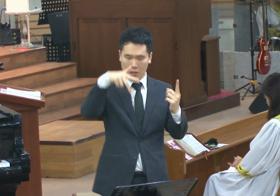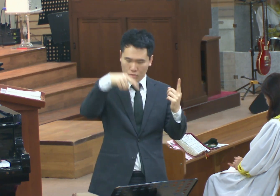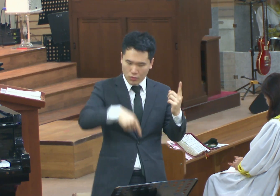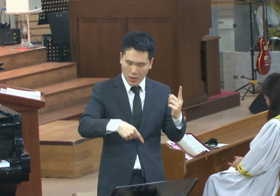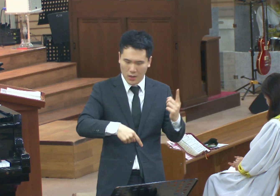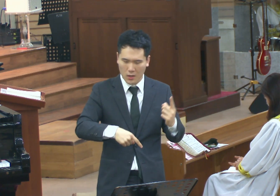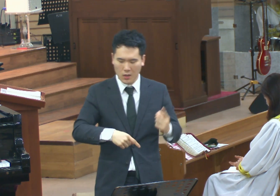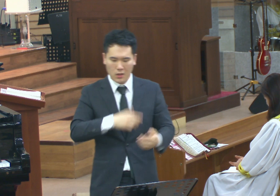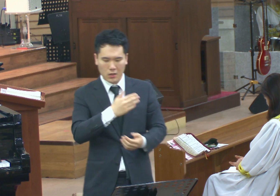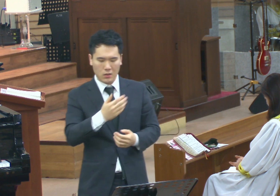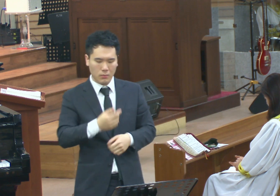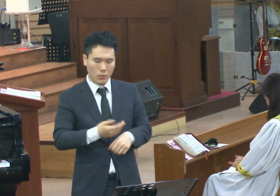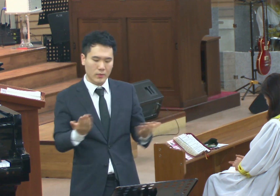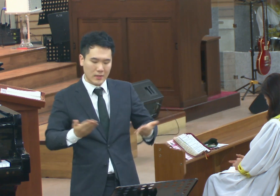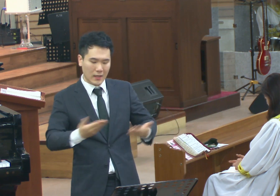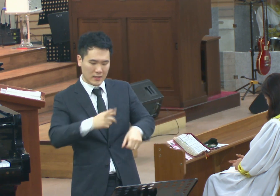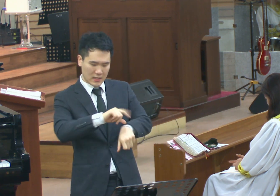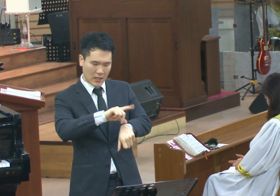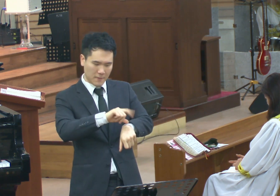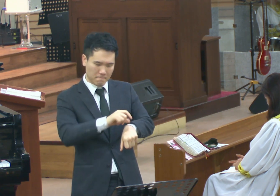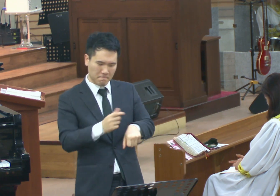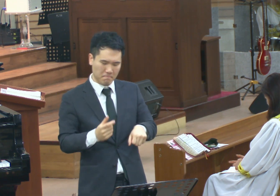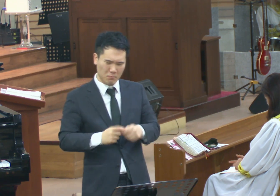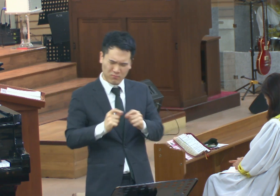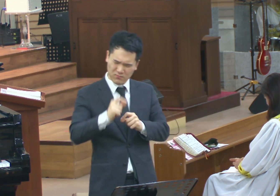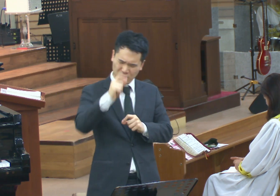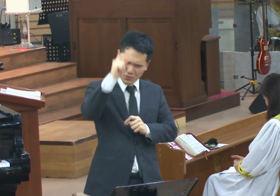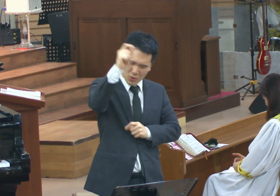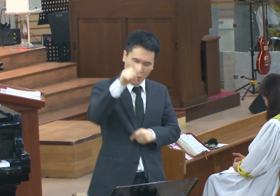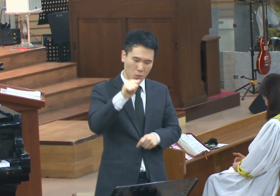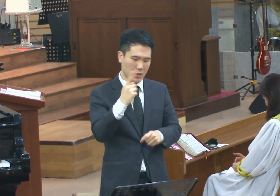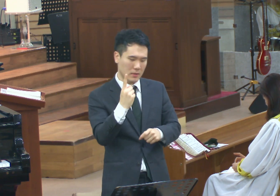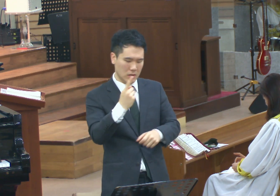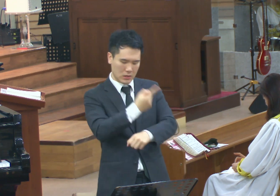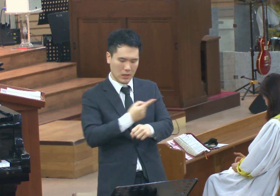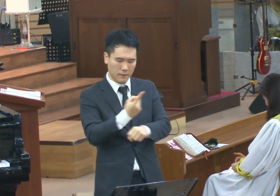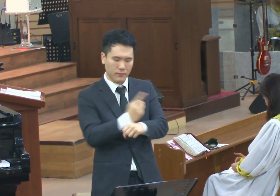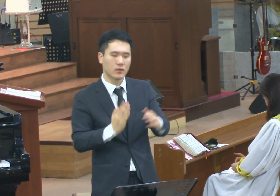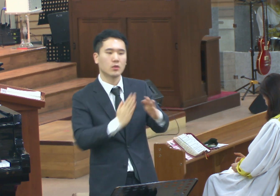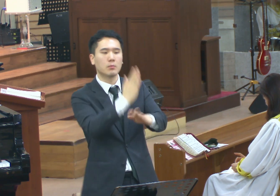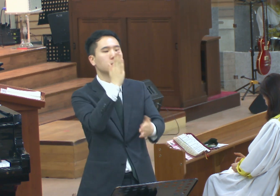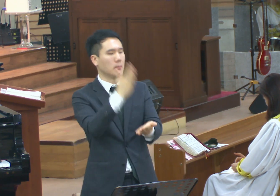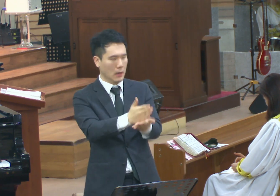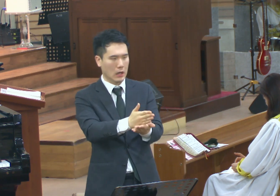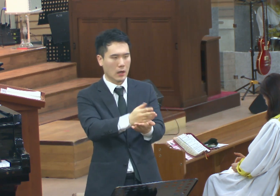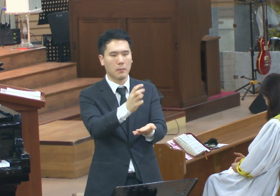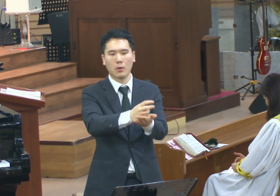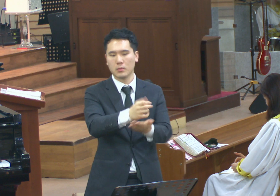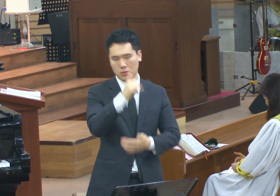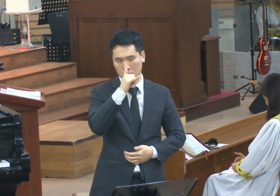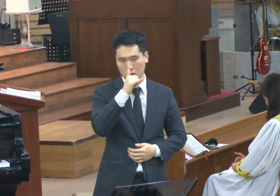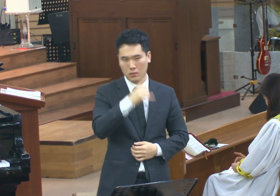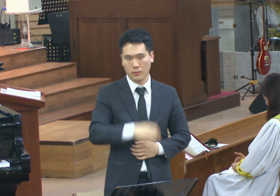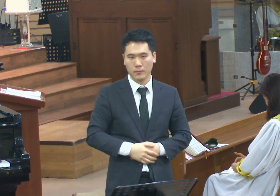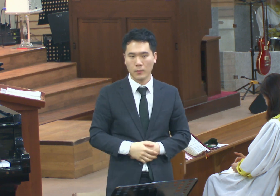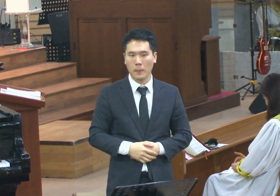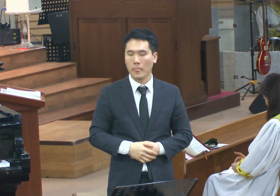살면 어떻게 되겠는가? 통장에 돈이 있고 잘 산다는 느낌은